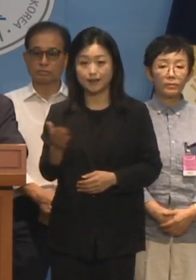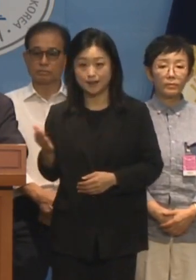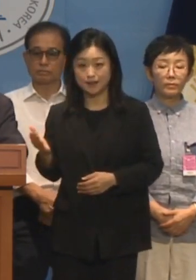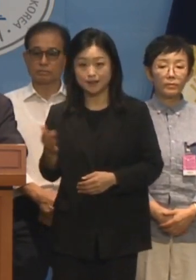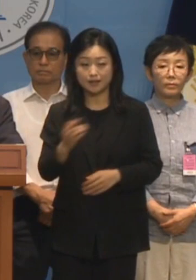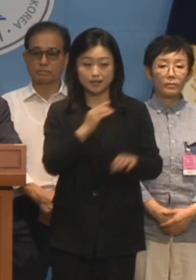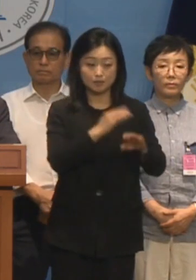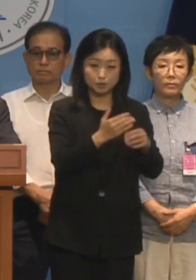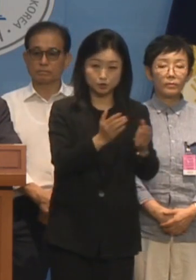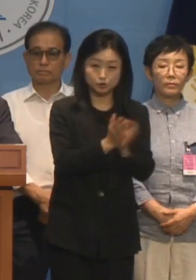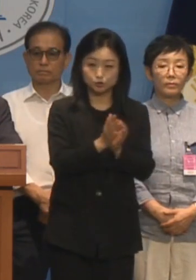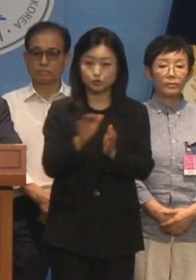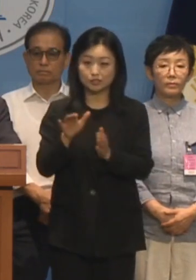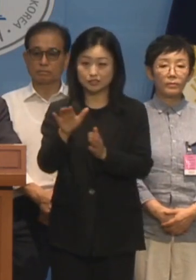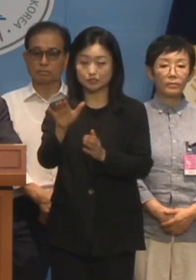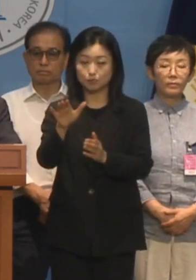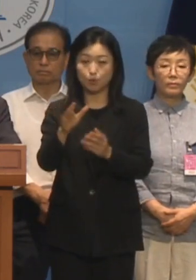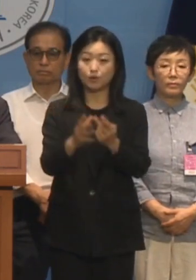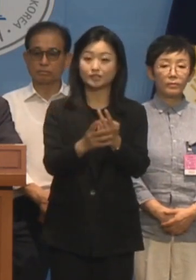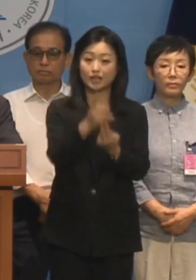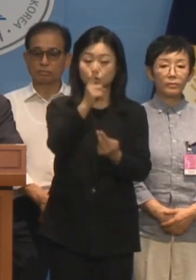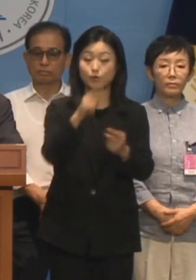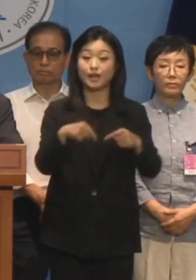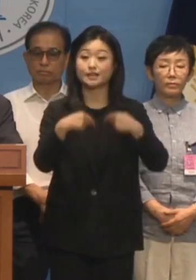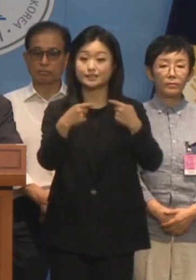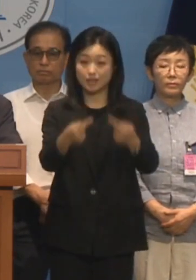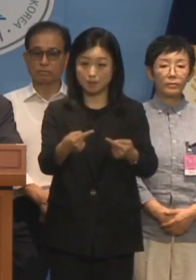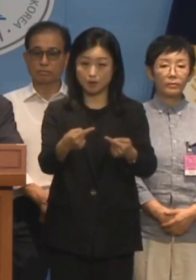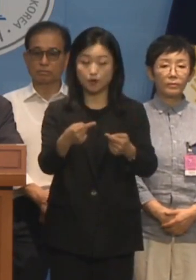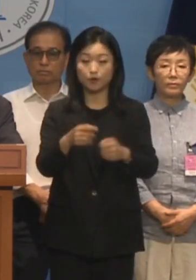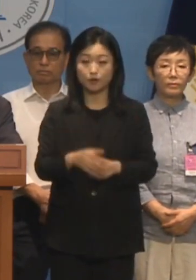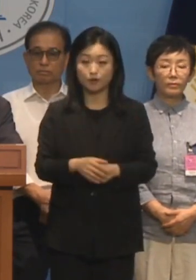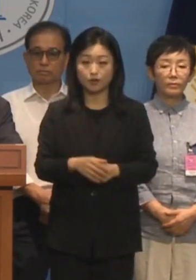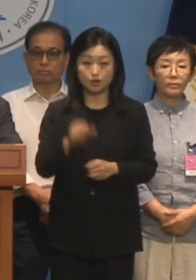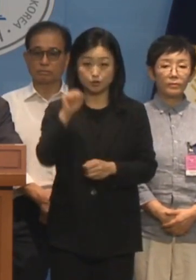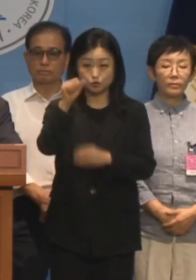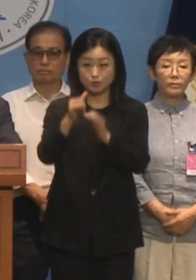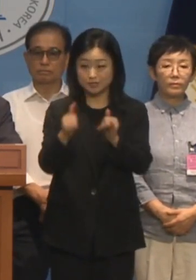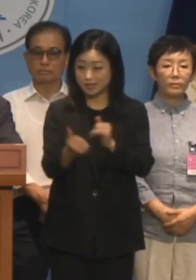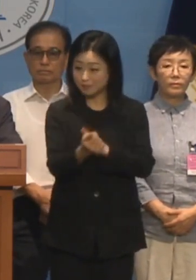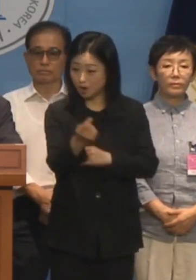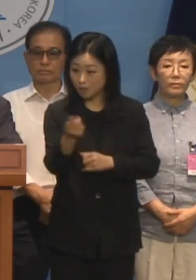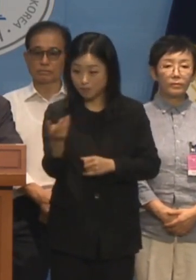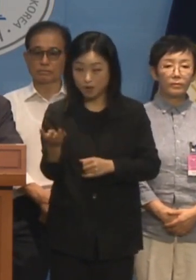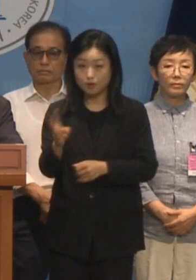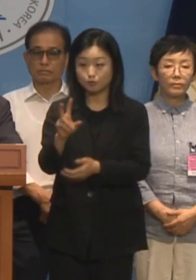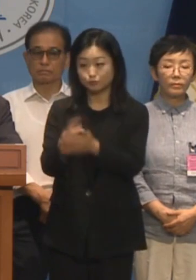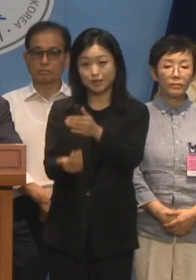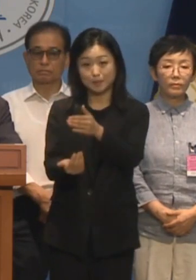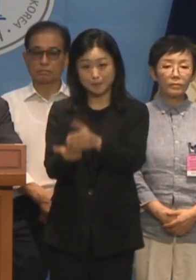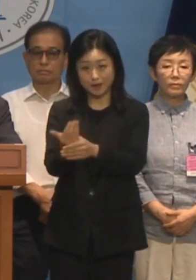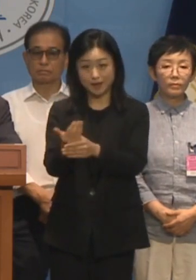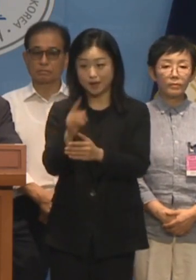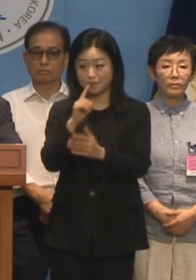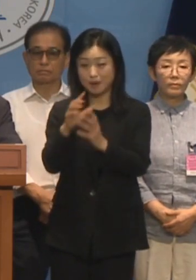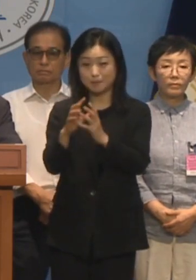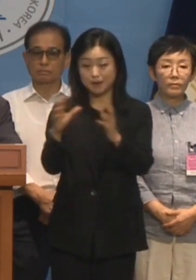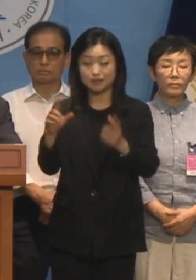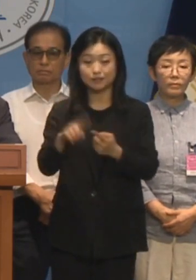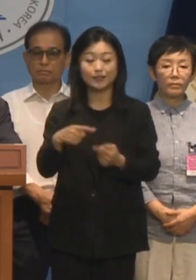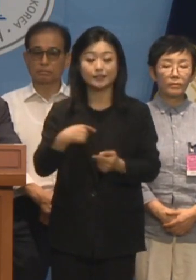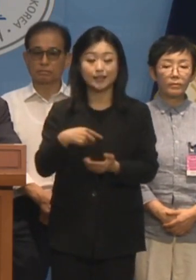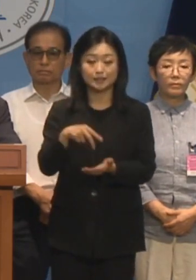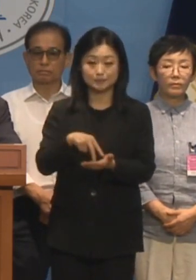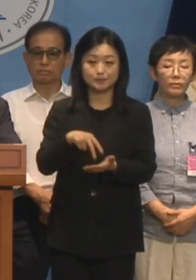민주진보 후보 단일화 과정에 참여하면서 특정 출마자들을 둘러싼 작금의 논란에 대해